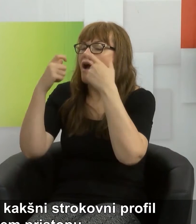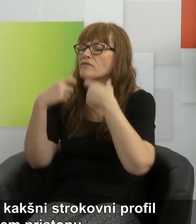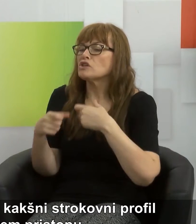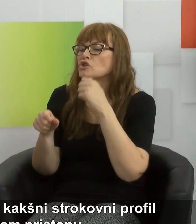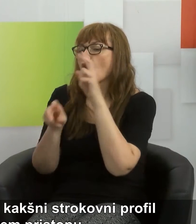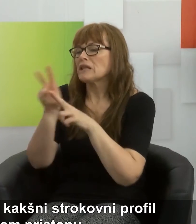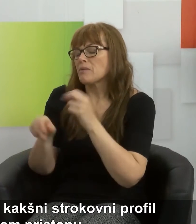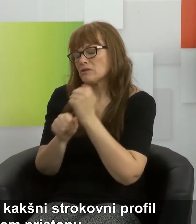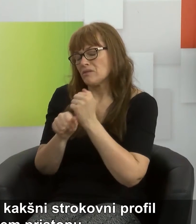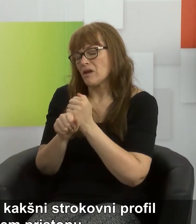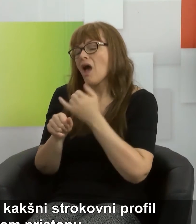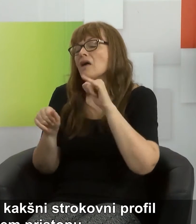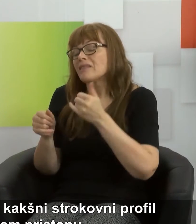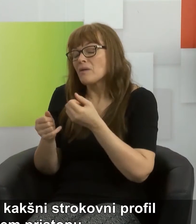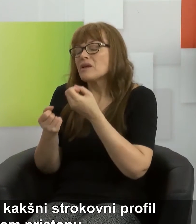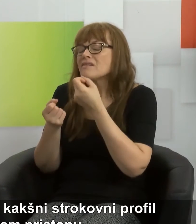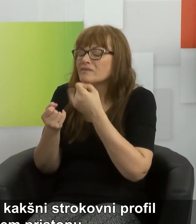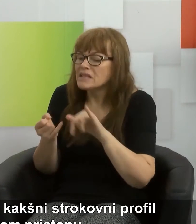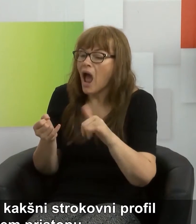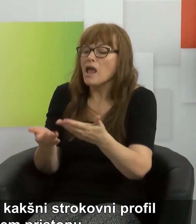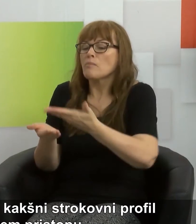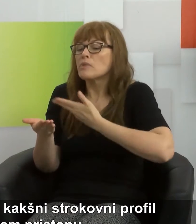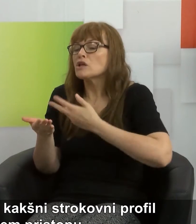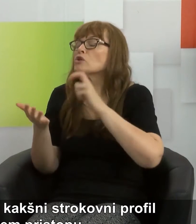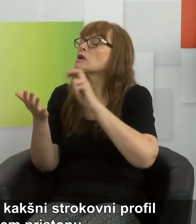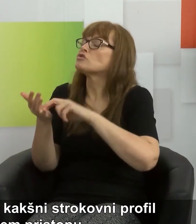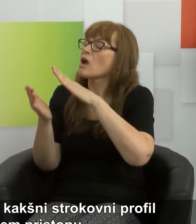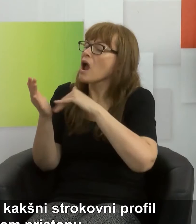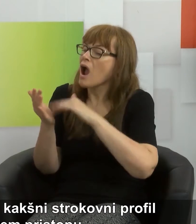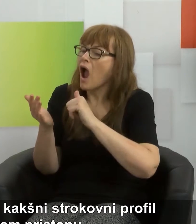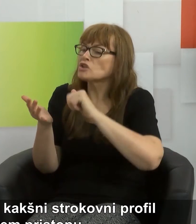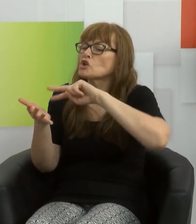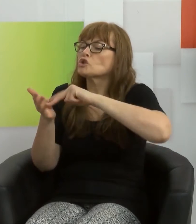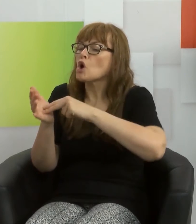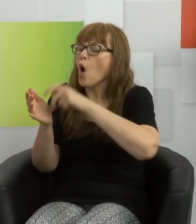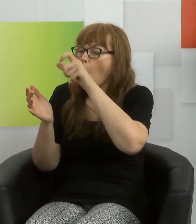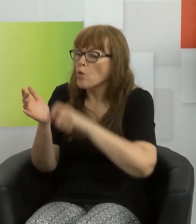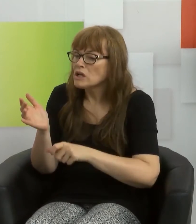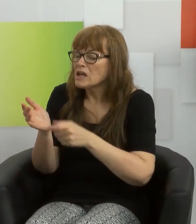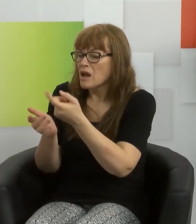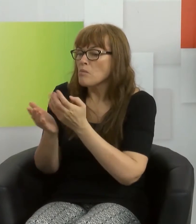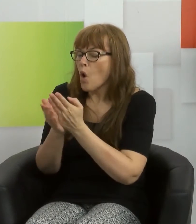vsaj pridobili še po kakšen strokovni profil v našem timskem pristopu.